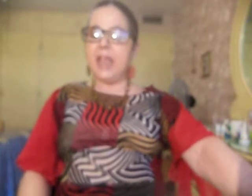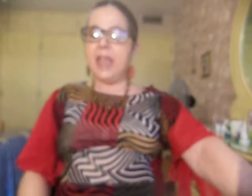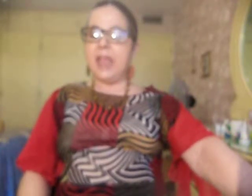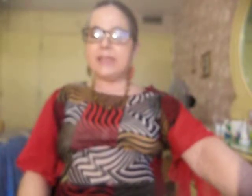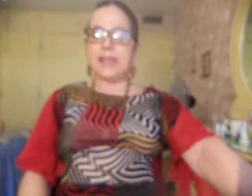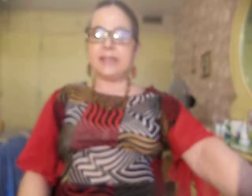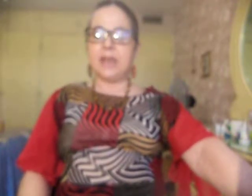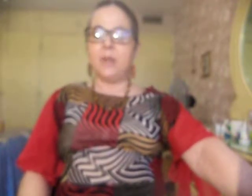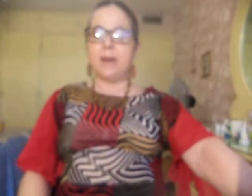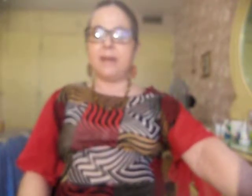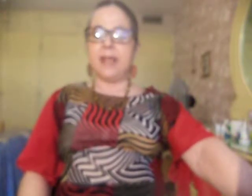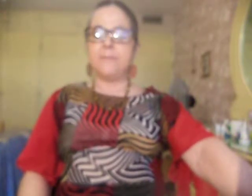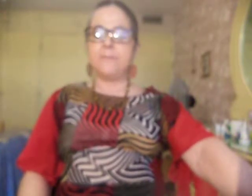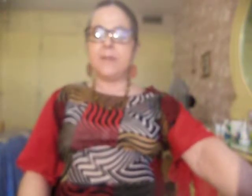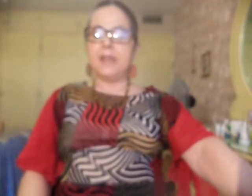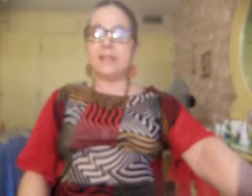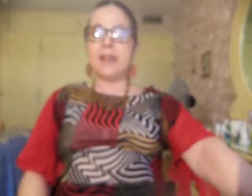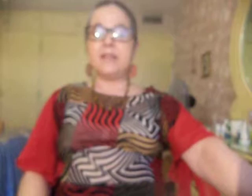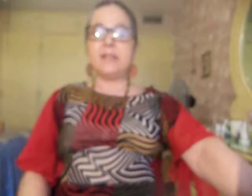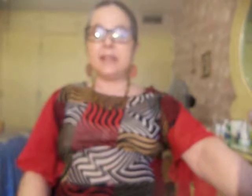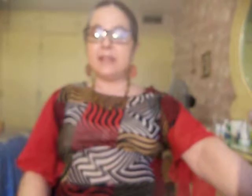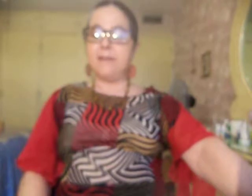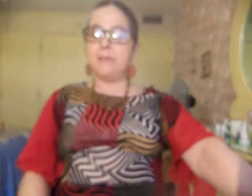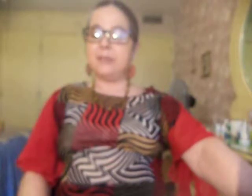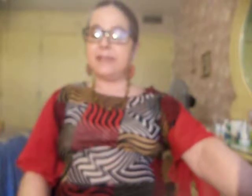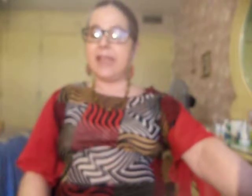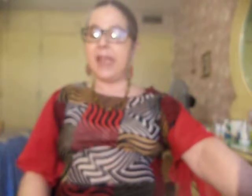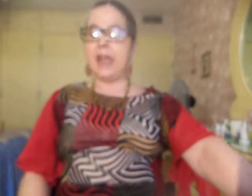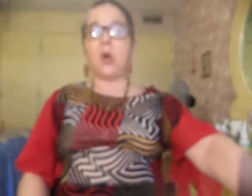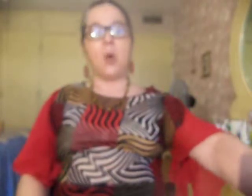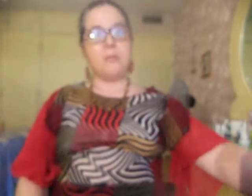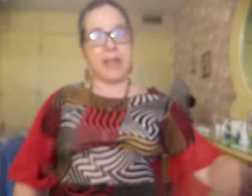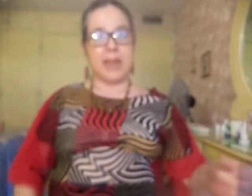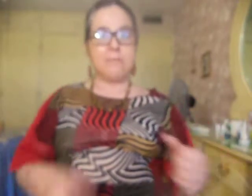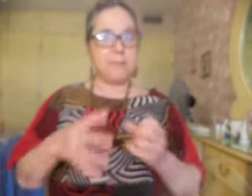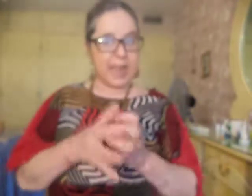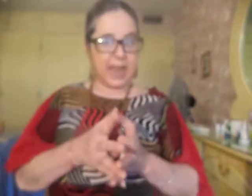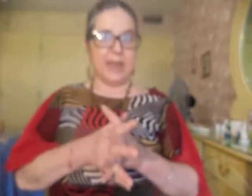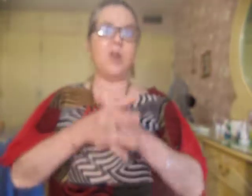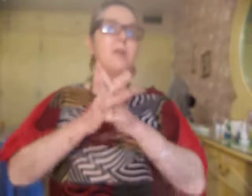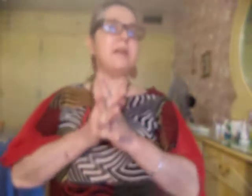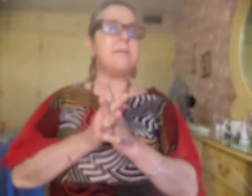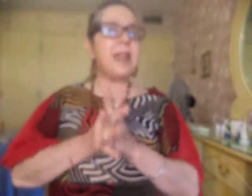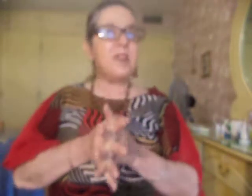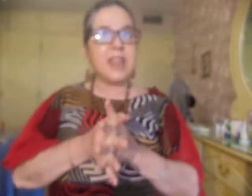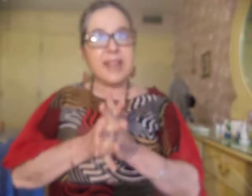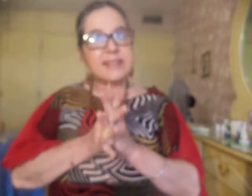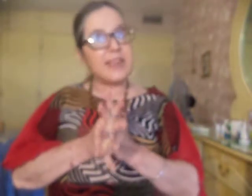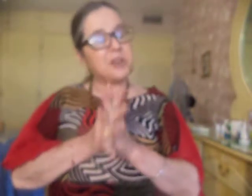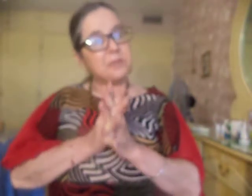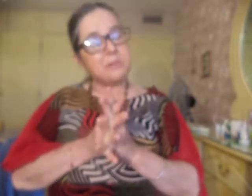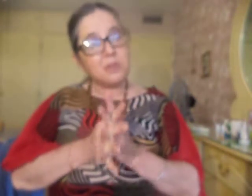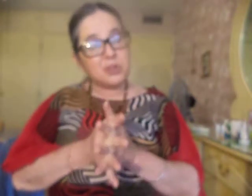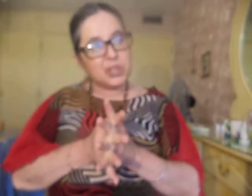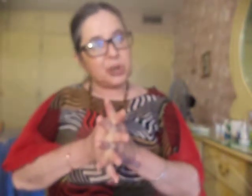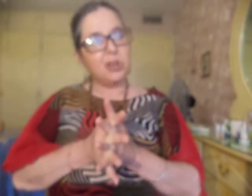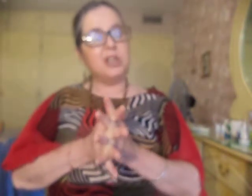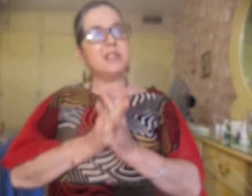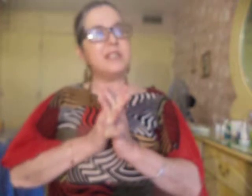y estar saludable. Se los debemos de comer bien. Comer bien no quiere decir comer mucho,